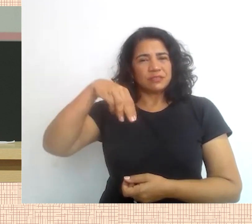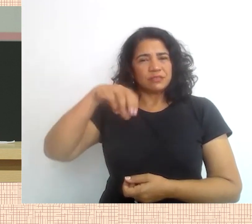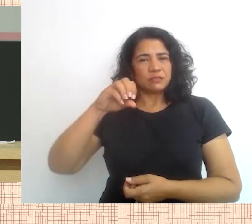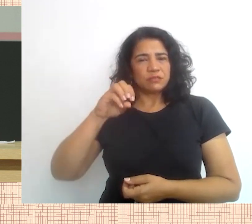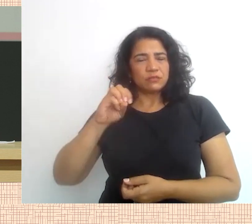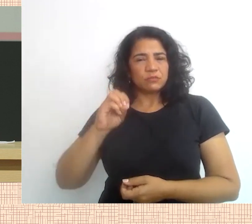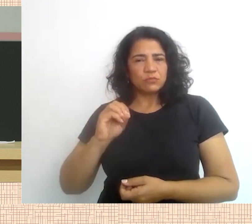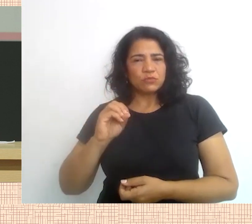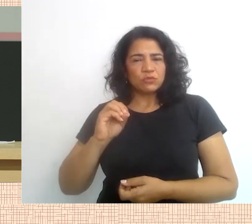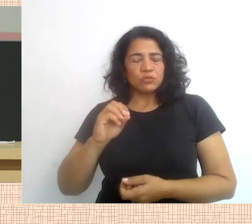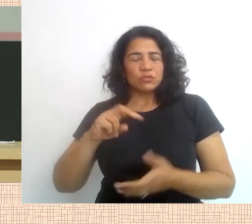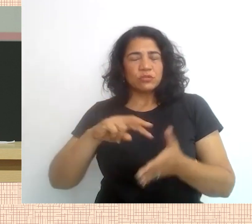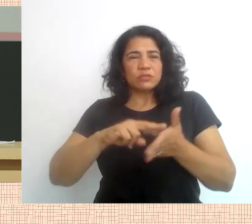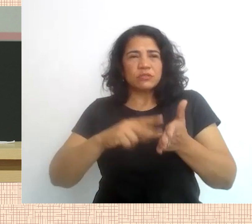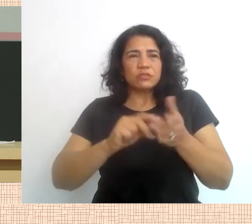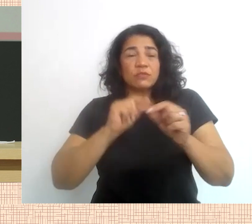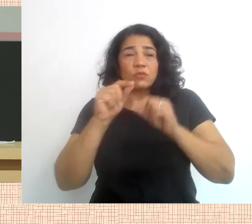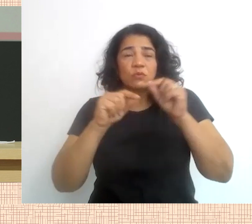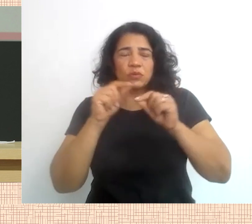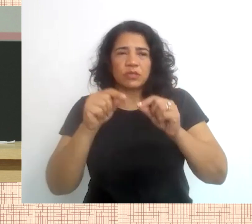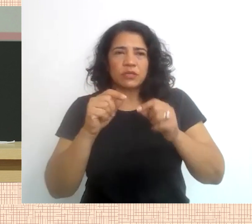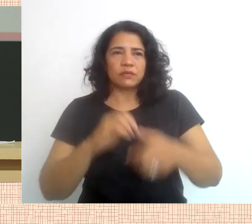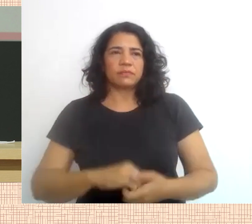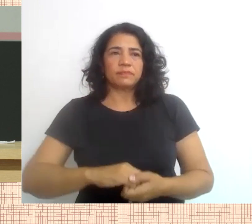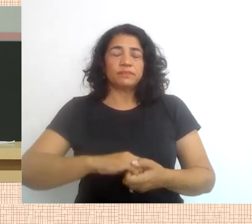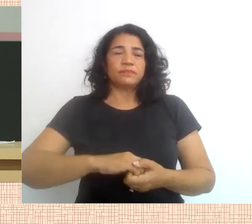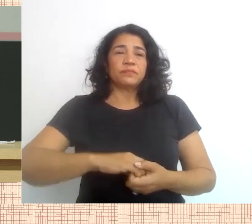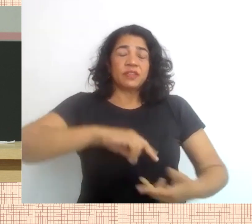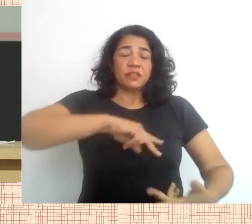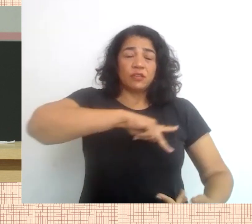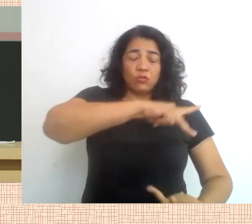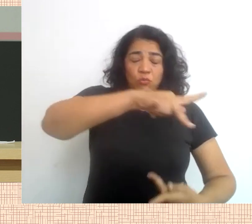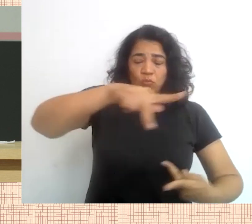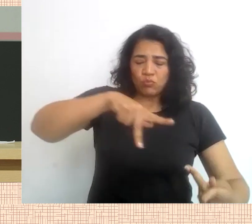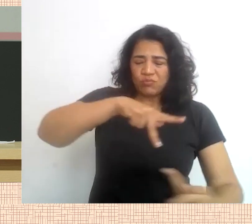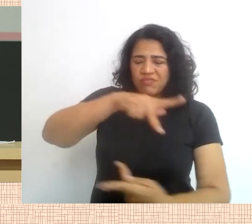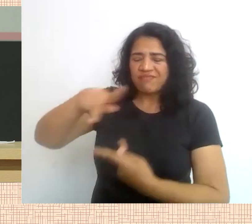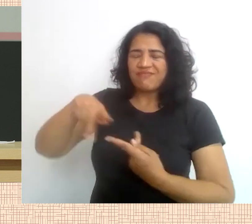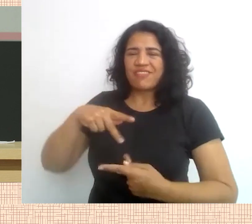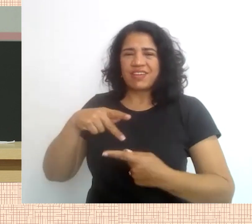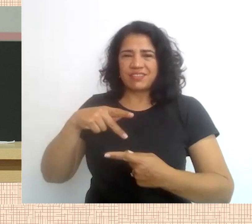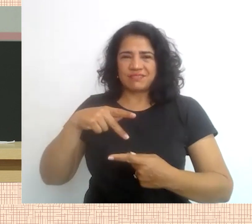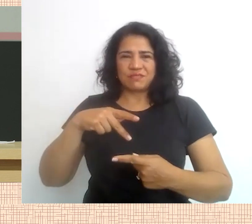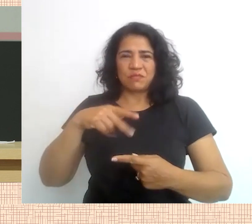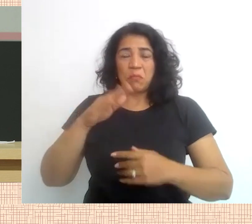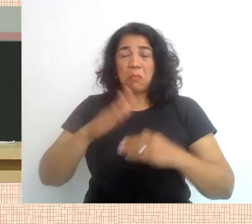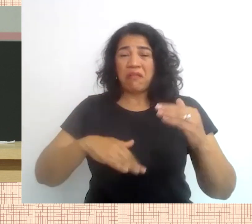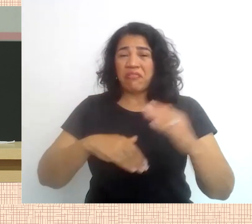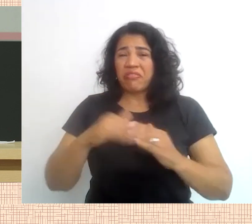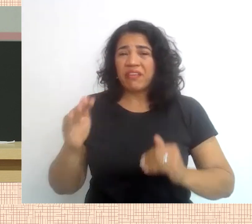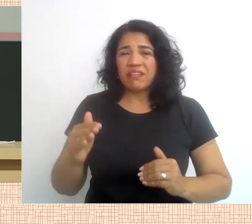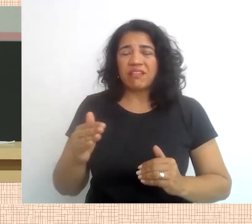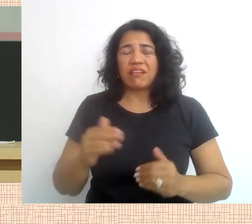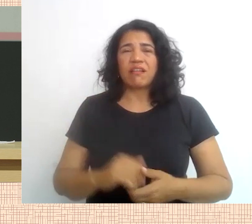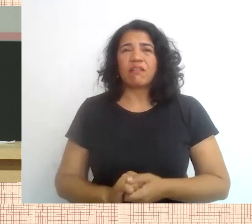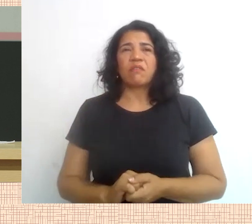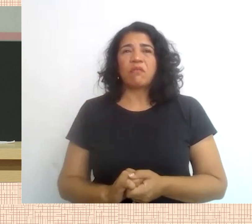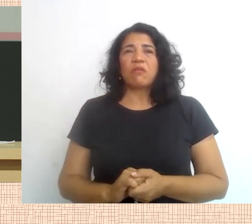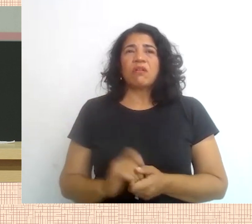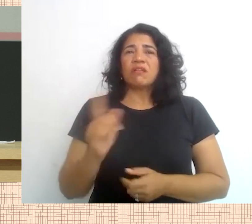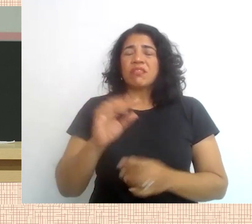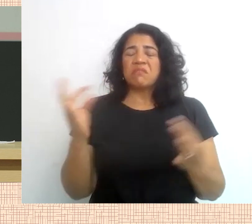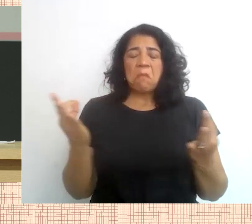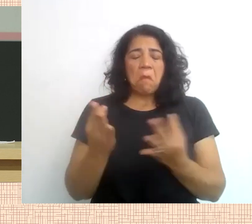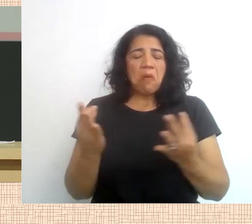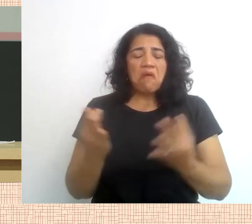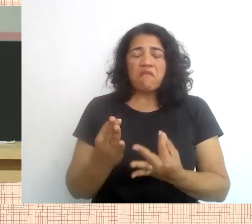imperfeito. Essa é a razão do sofrimento do homem, explica essa filosofia, tá? Então o